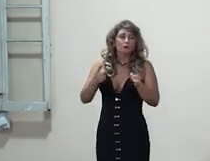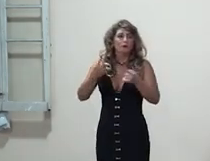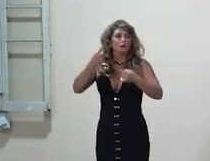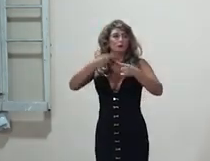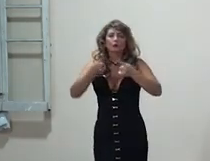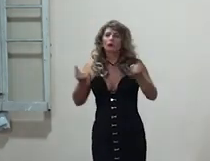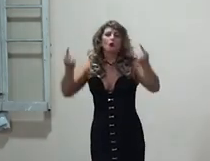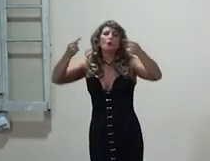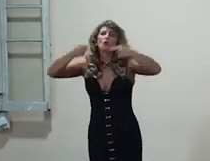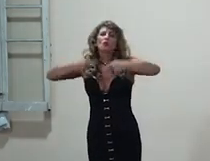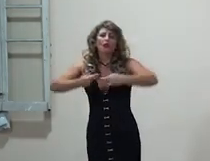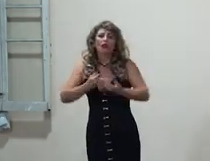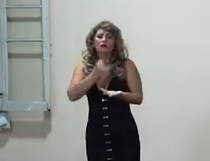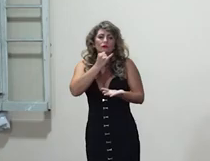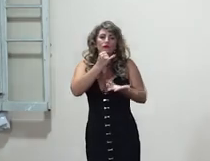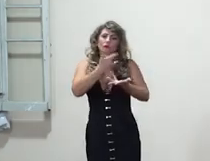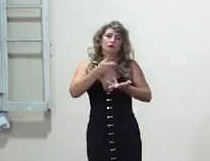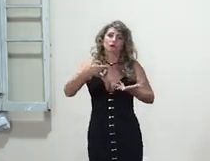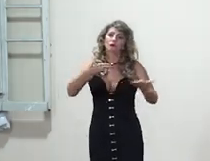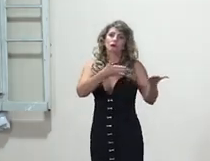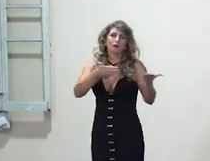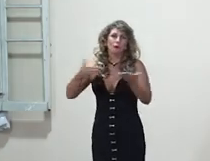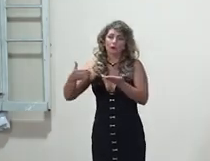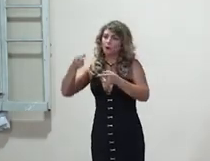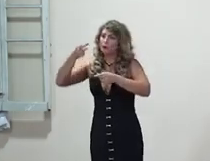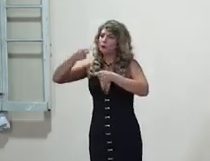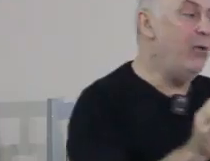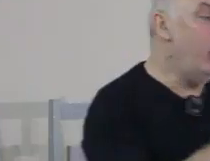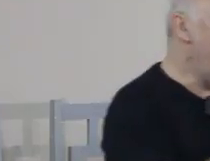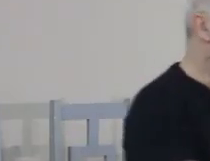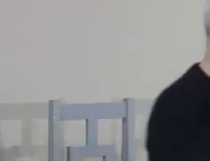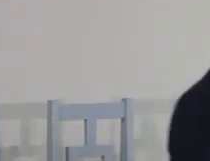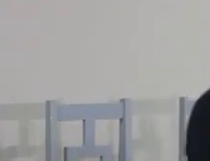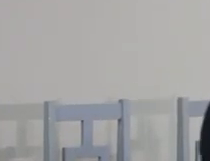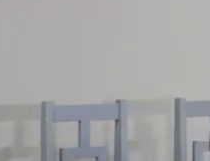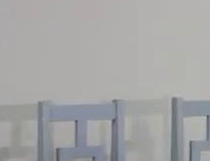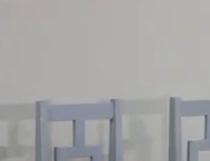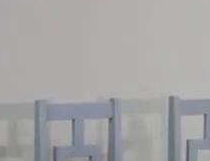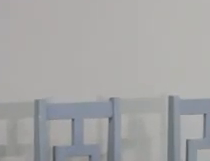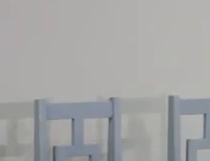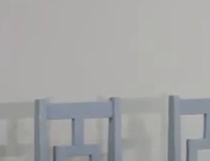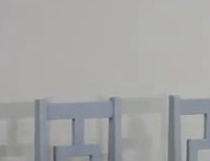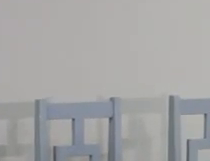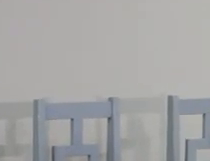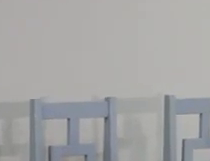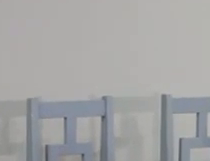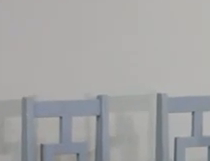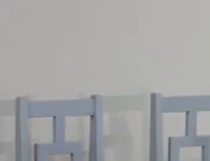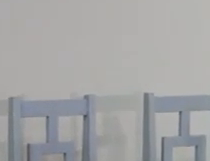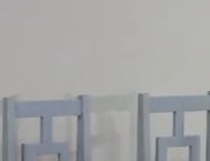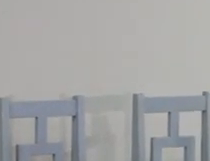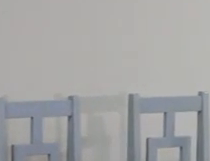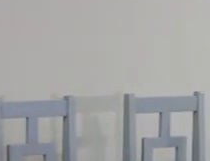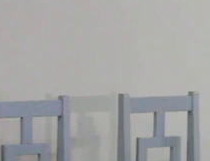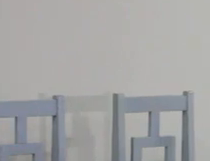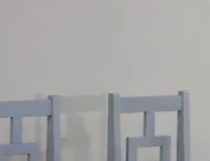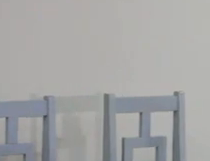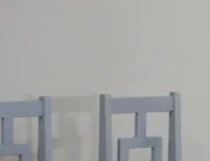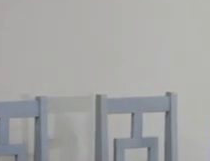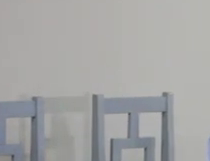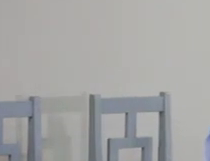fomos contrários ao modelo? Porque eles pegaram uma lei que tratava de